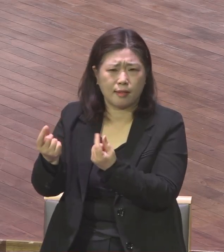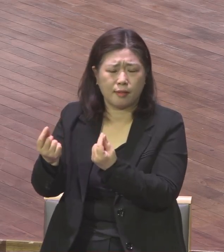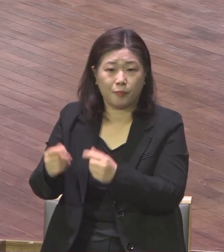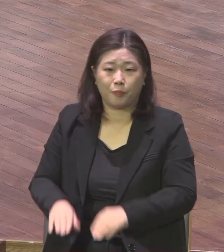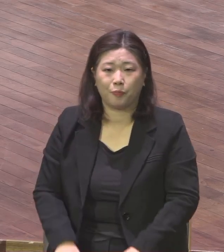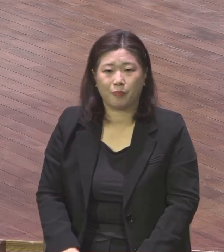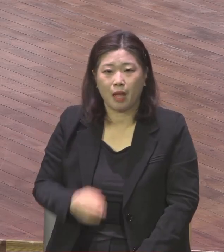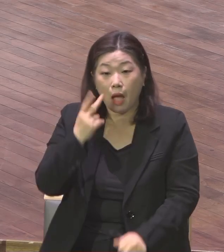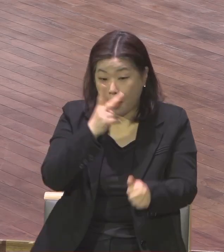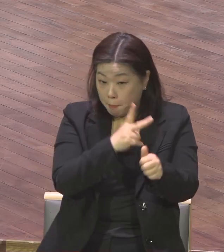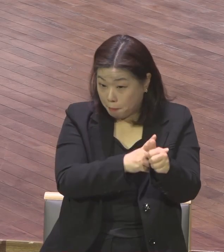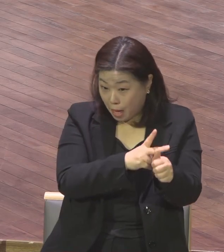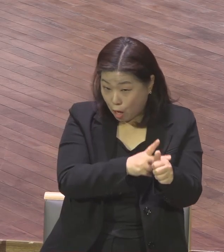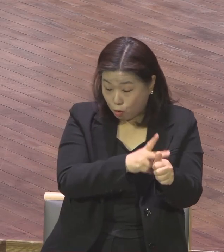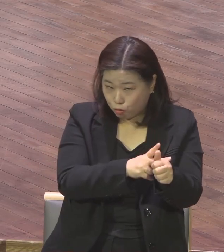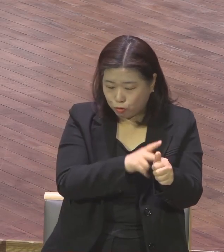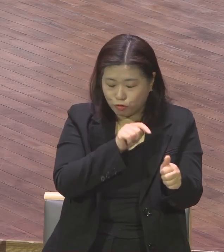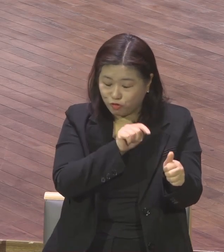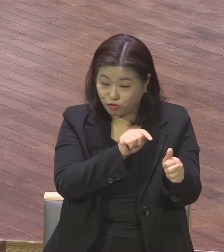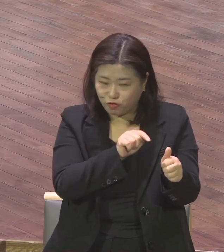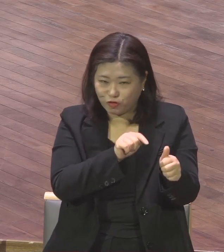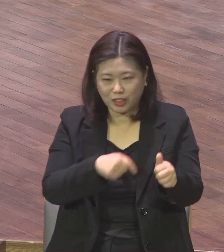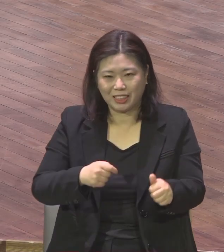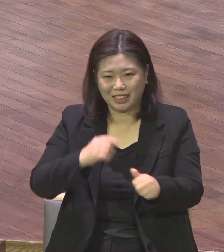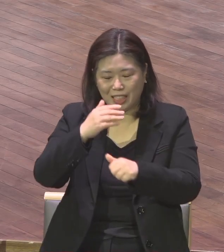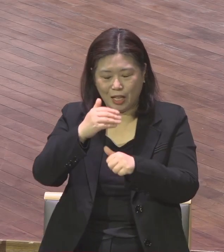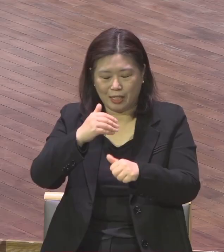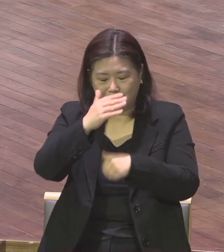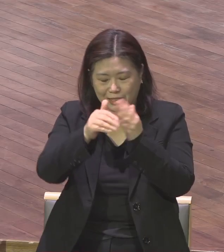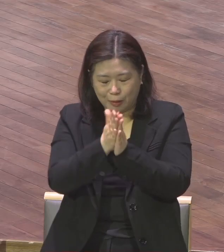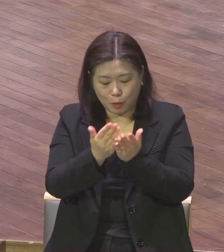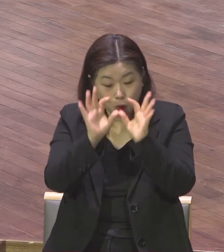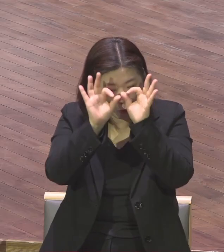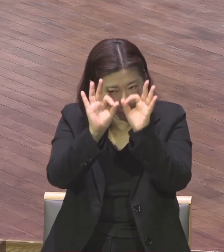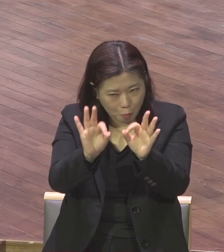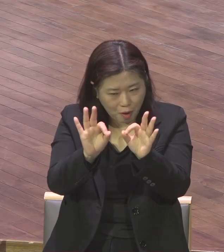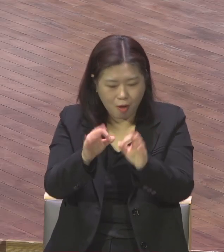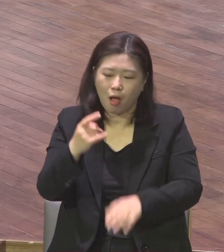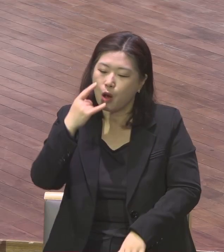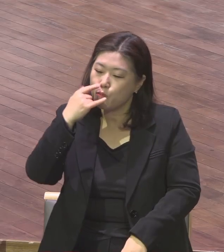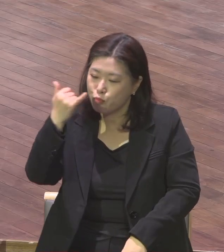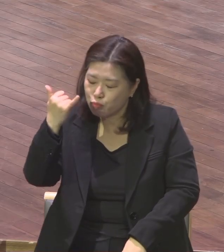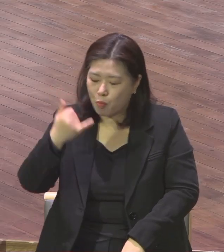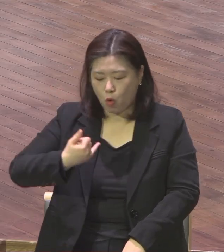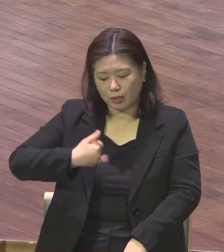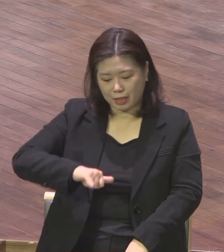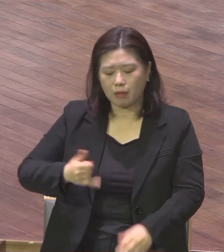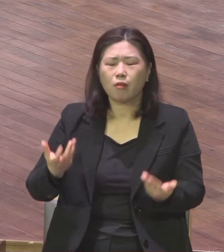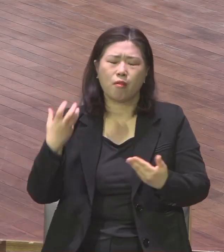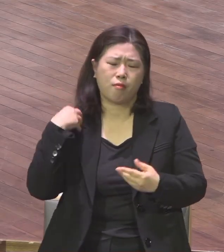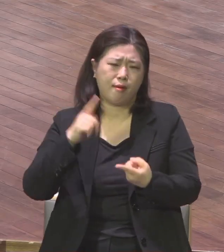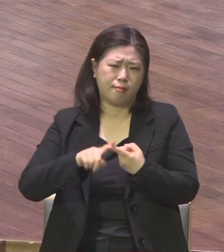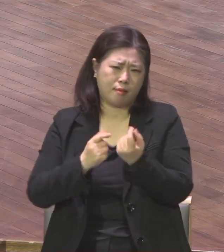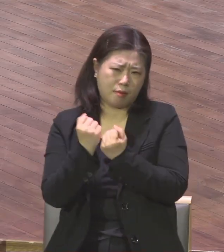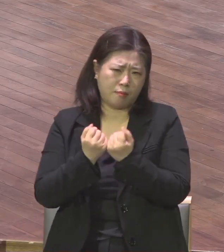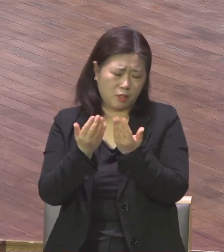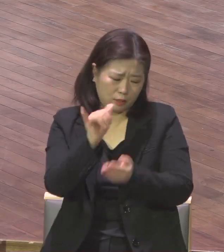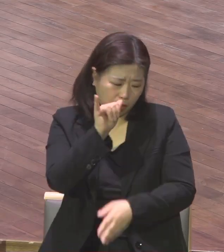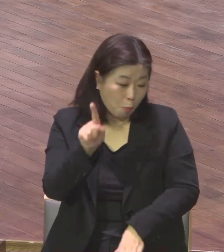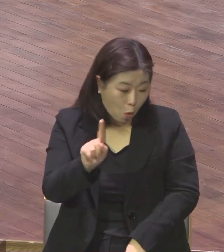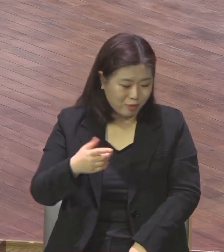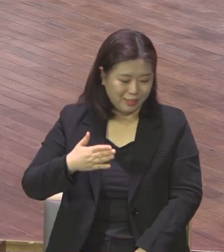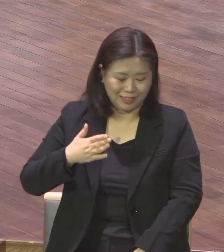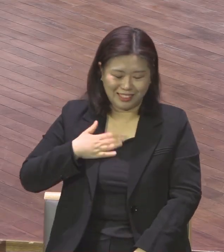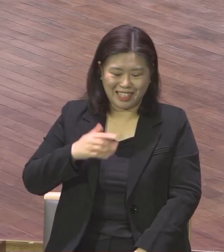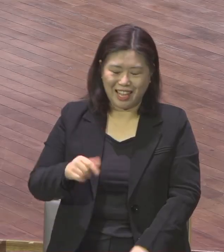부모와 자녀의 역할에 대해서 구체적으로 그렇게 언급을 했습니다. 각각 자기의 아내를 사랑하기를